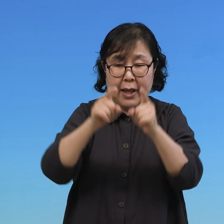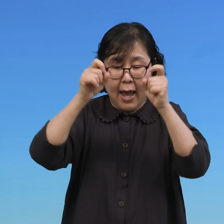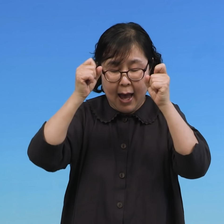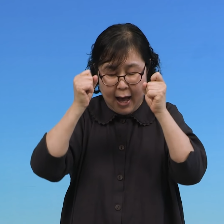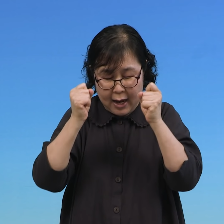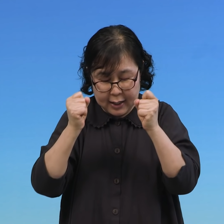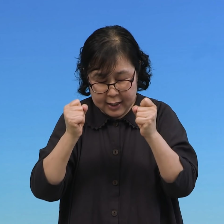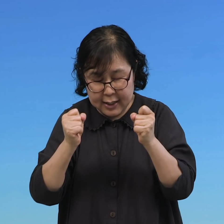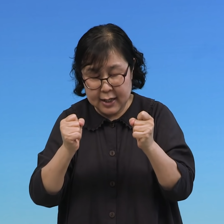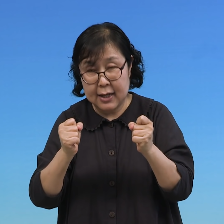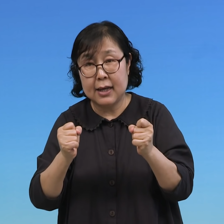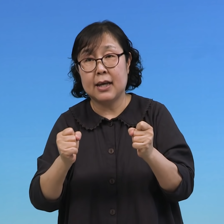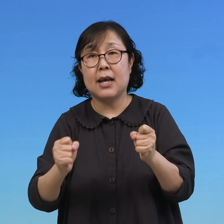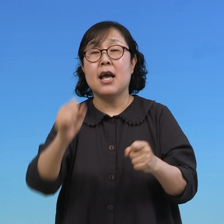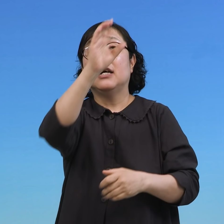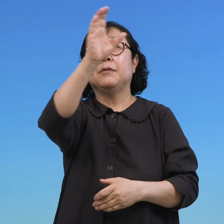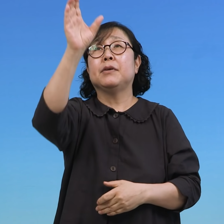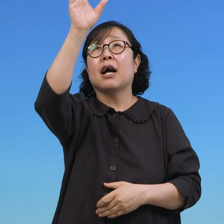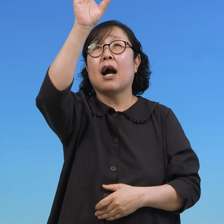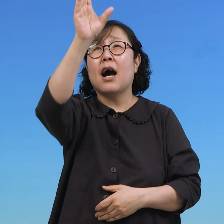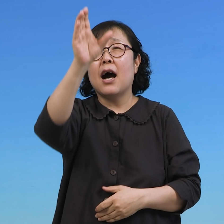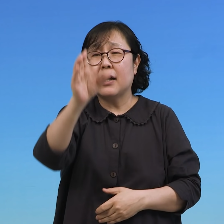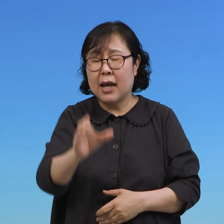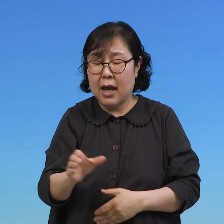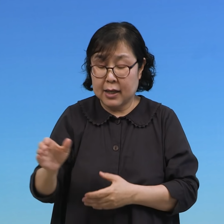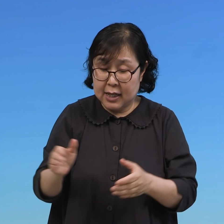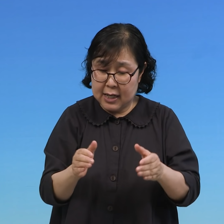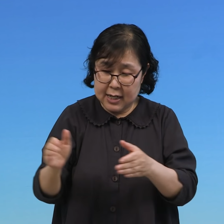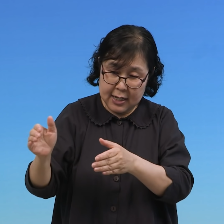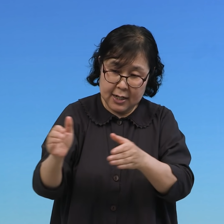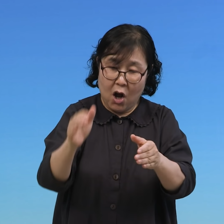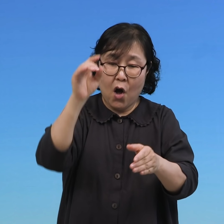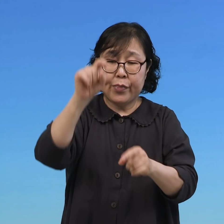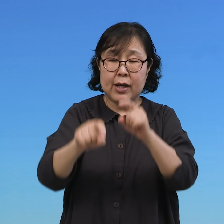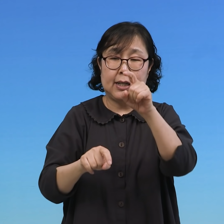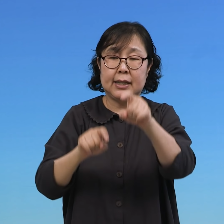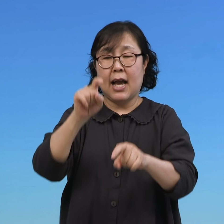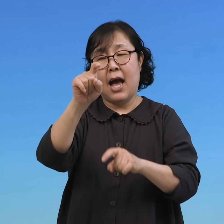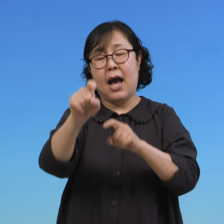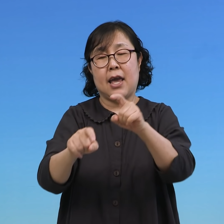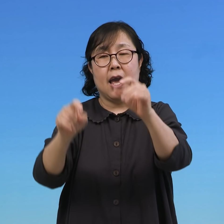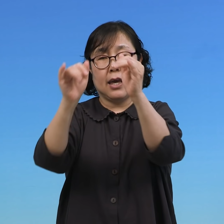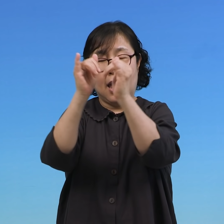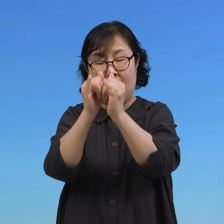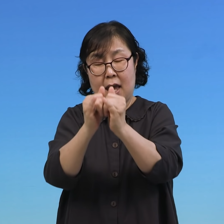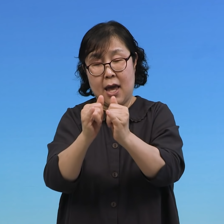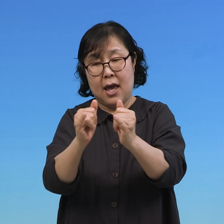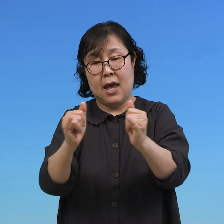영원히 함께하리 십자가의 길을 걷는 자에게